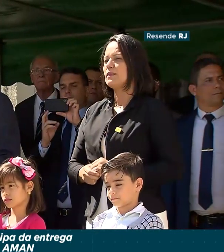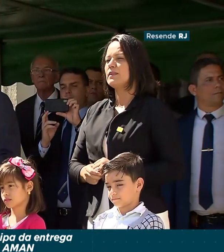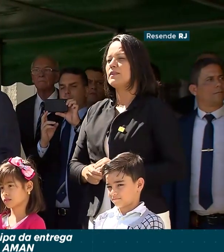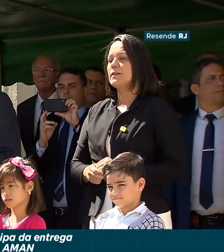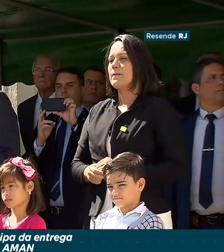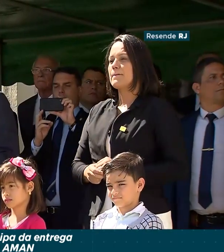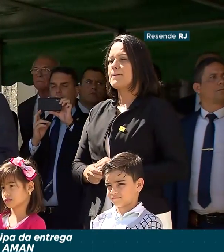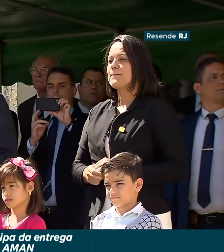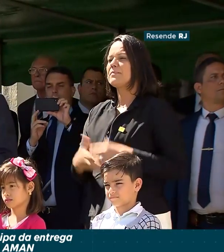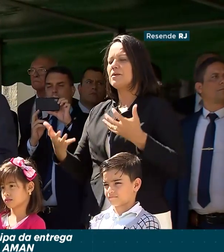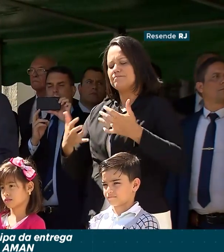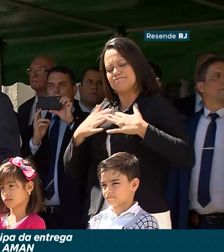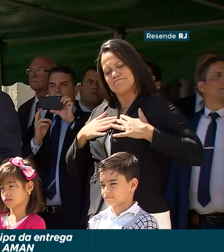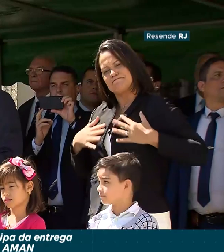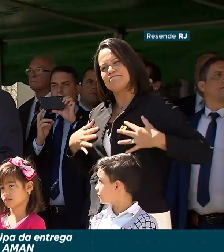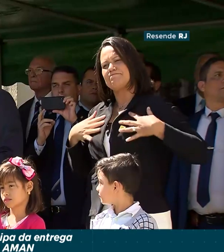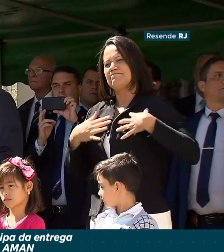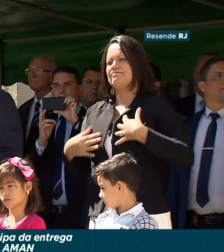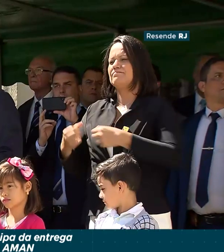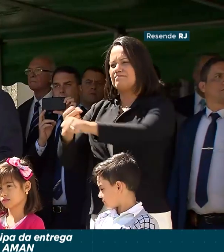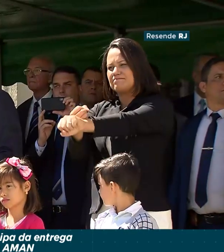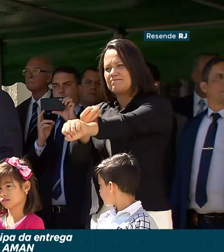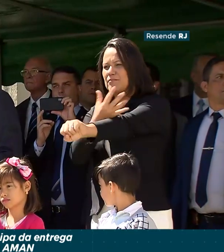Honrado, emocionado,